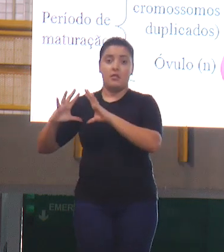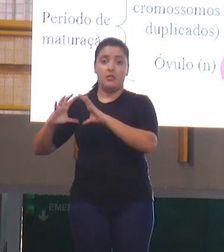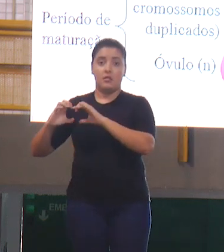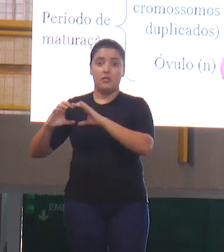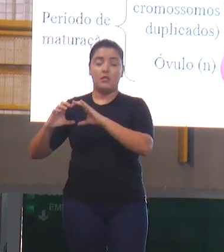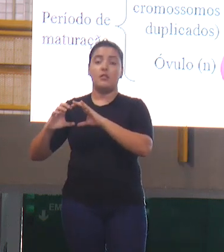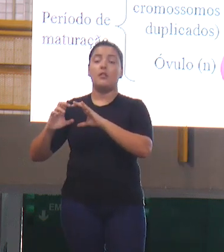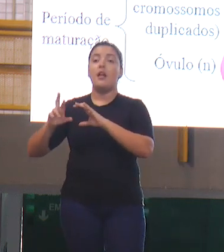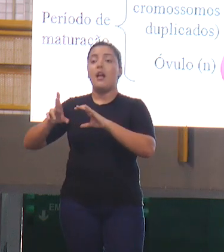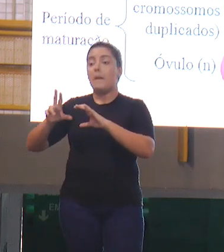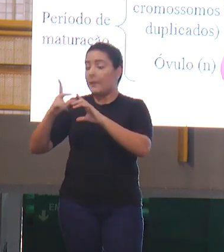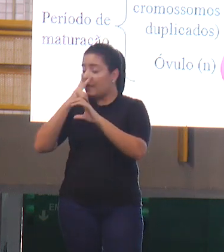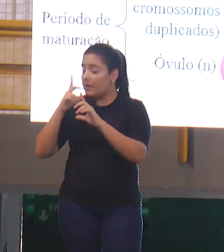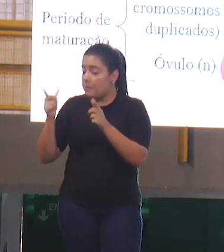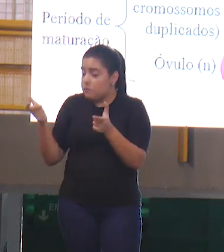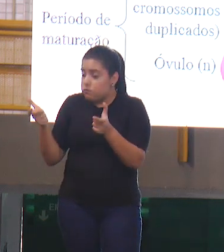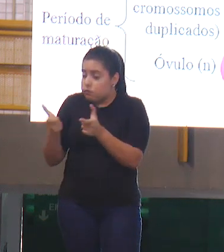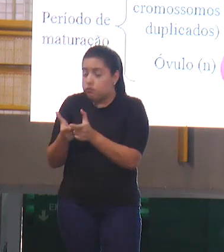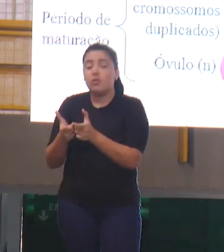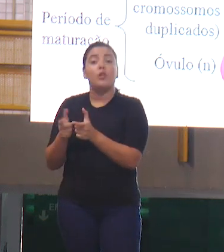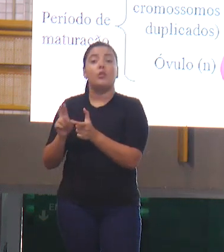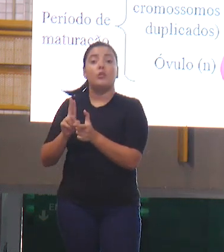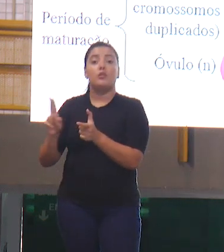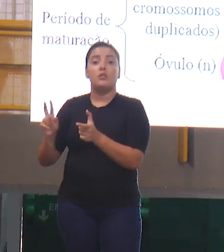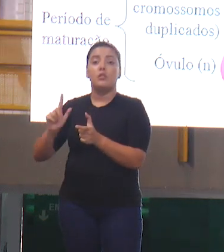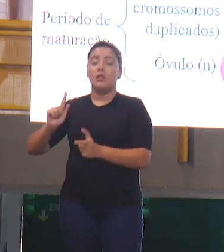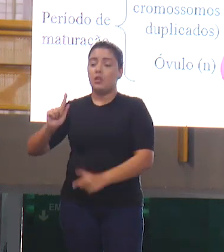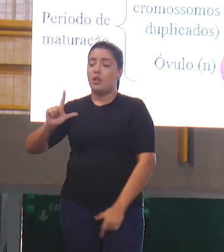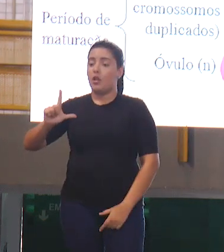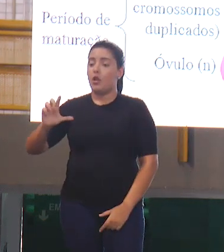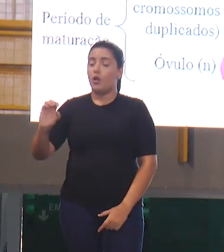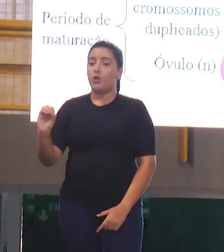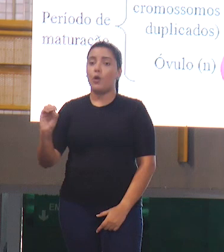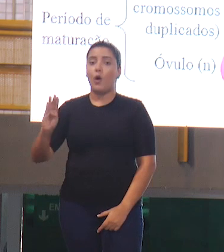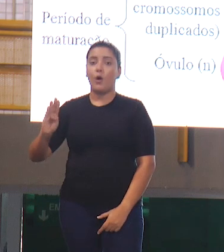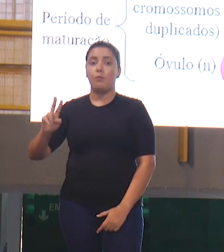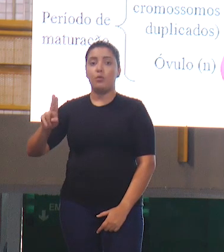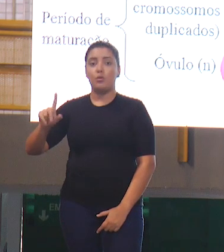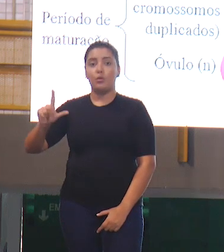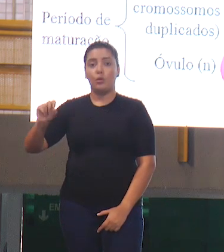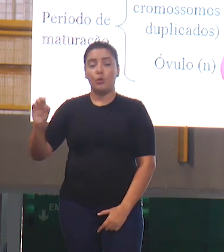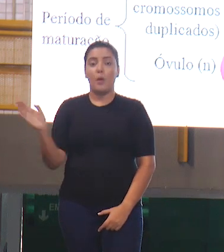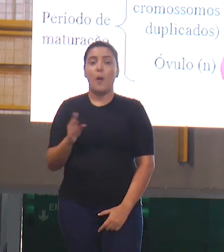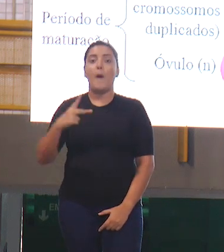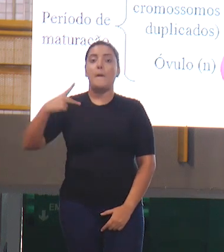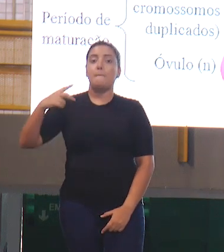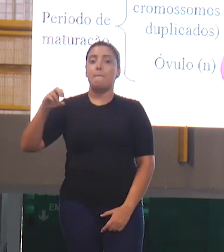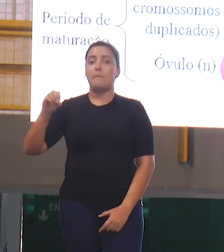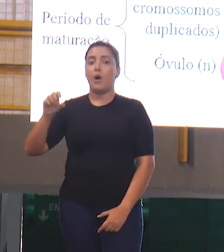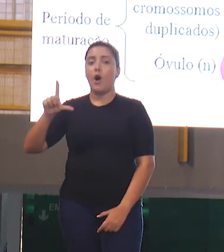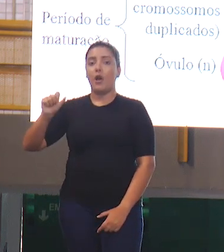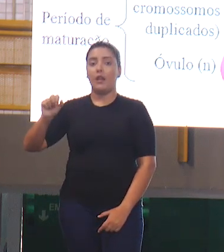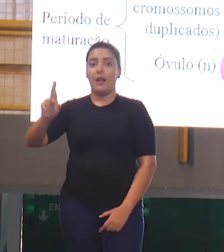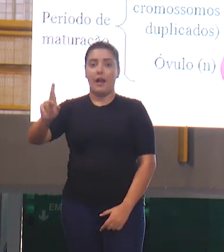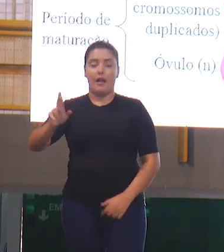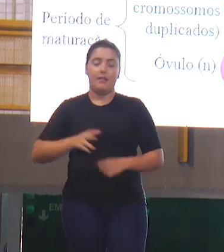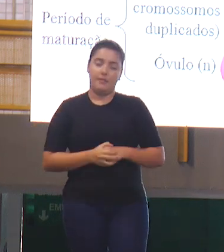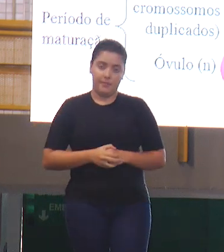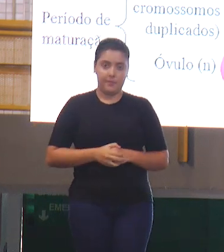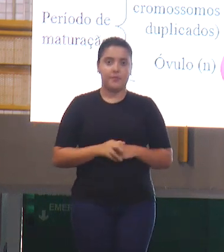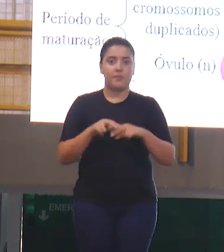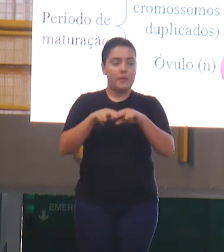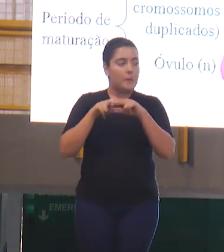célula reduzida, chamada de quem? De glóbulo polar. E aí, próximos